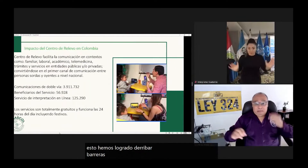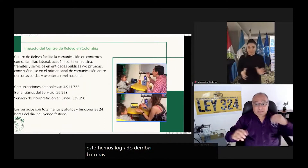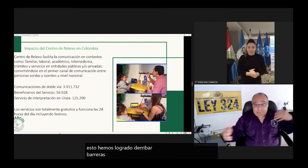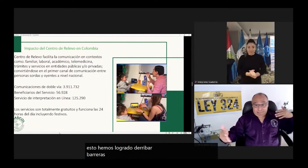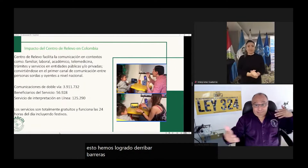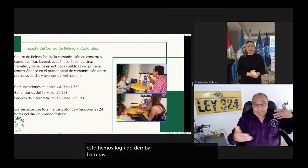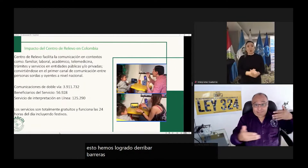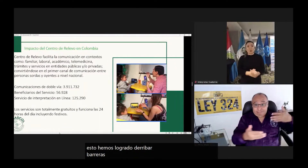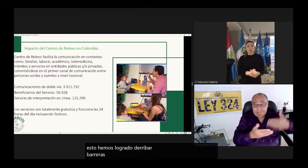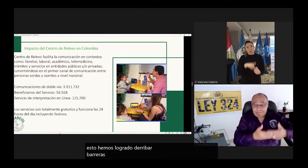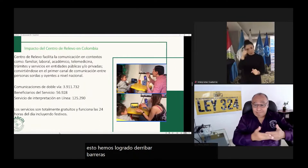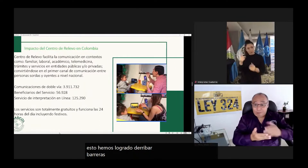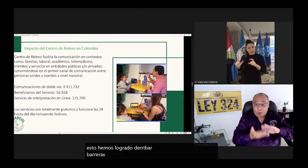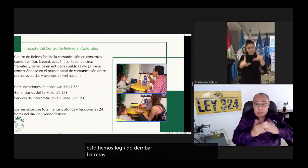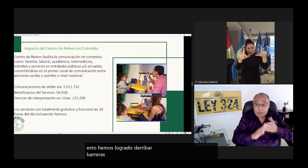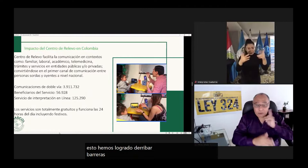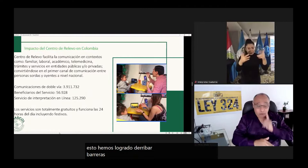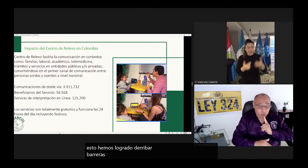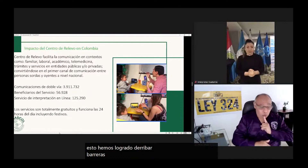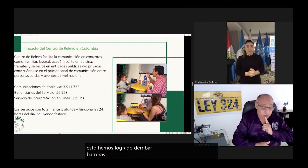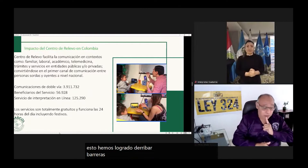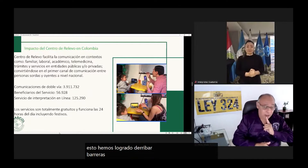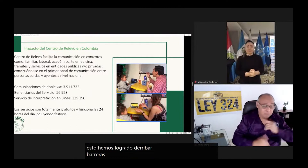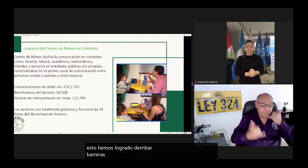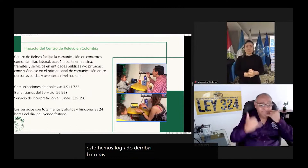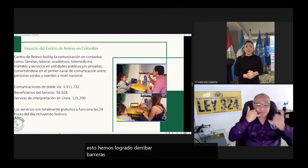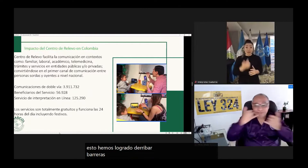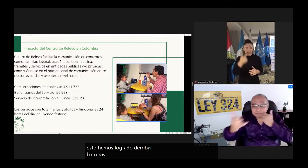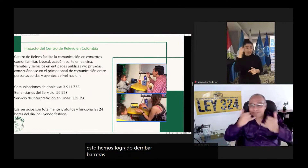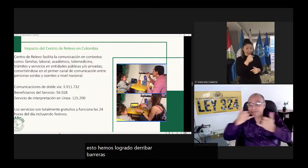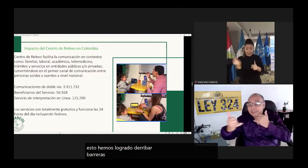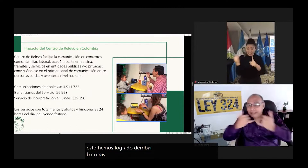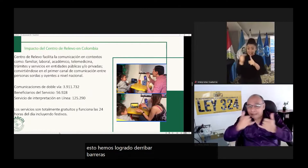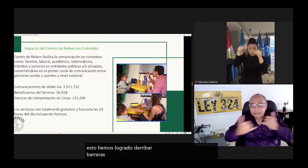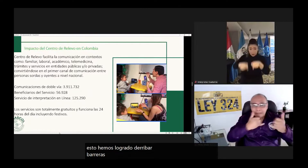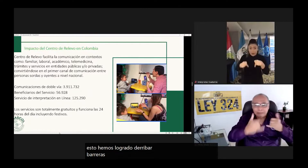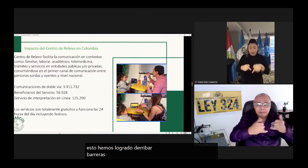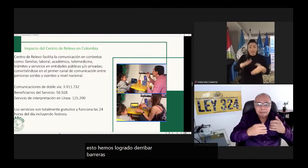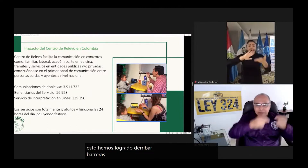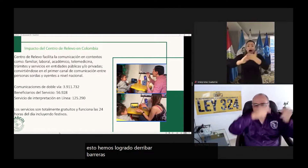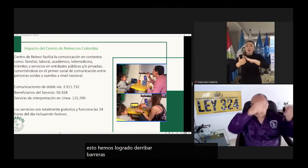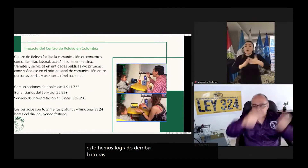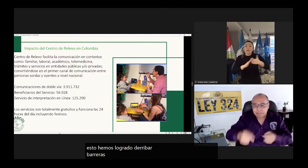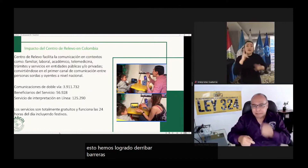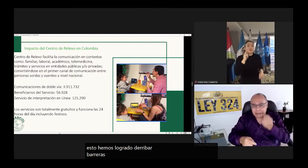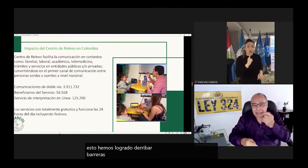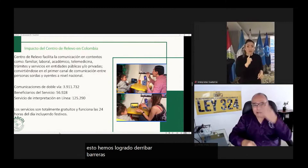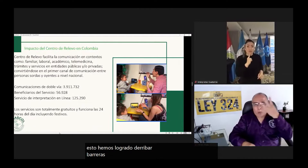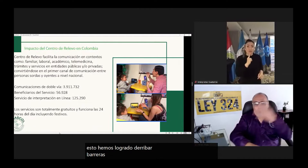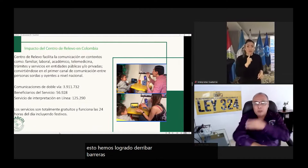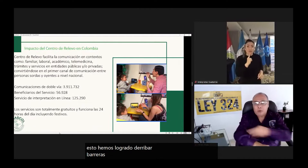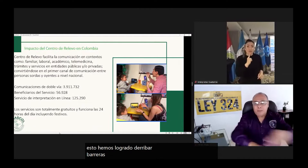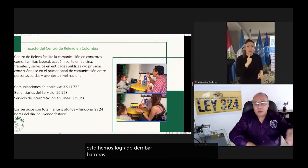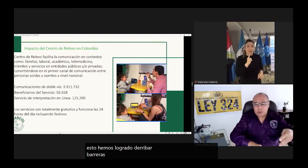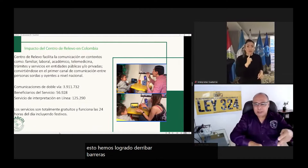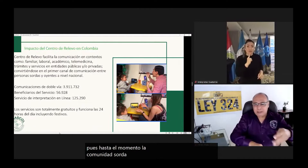Siguiente. Y pues hasta el momento la comunidad sorda ha hecho muchísimas